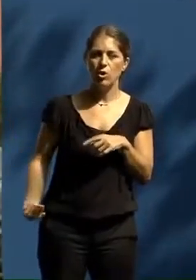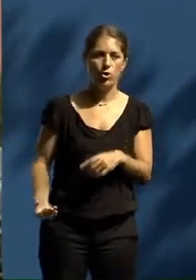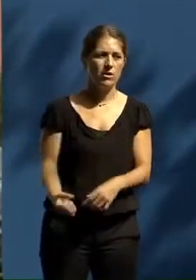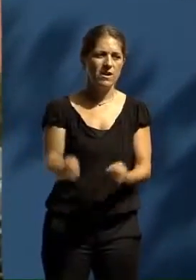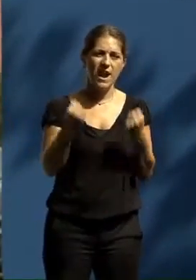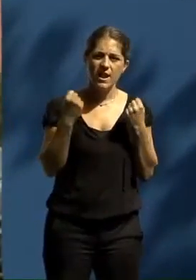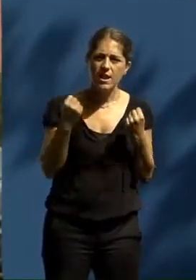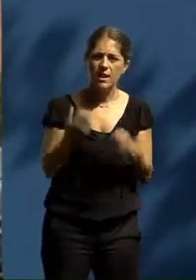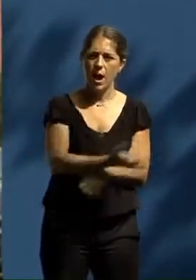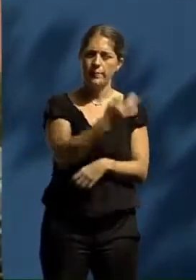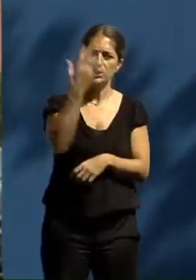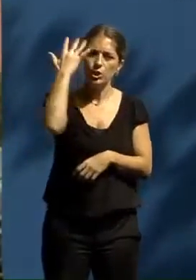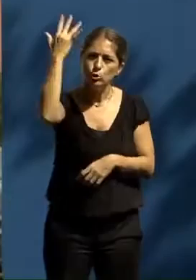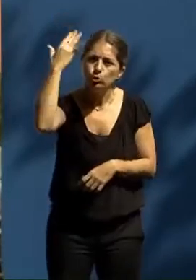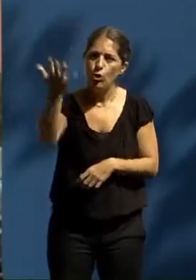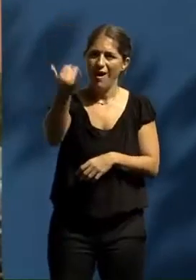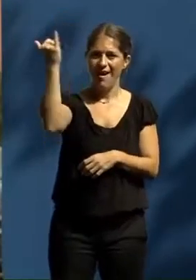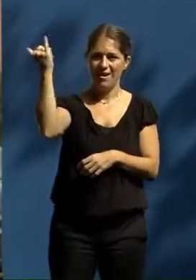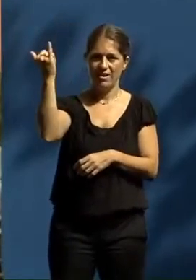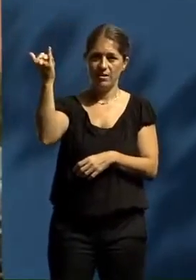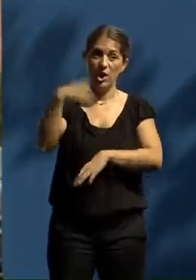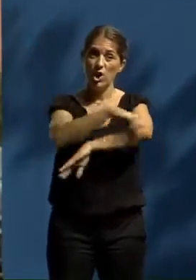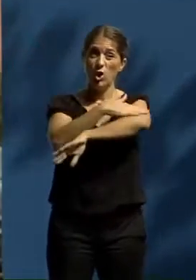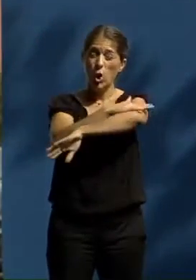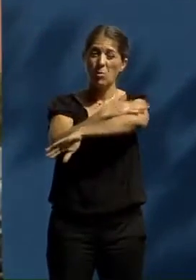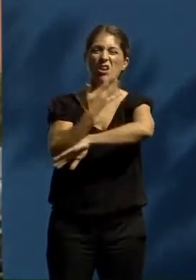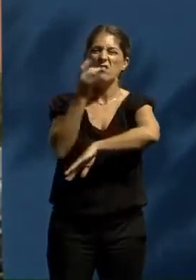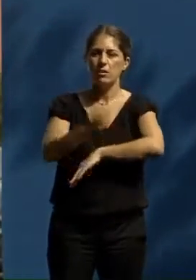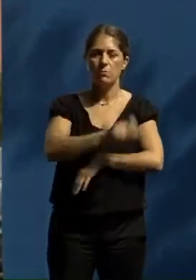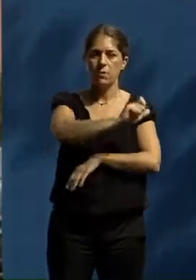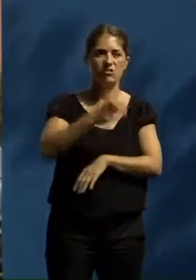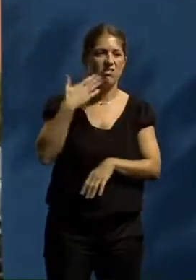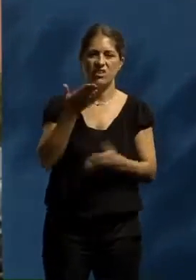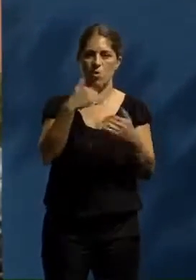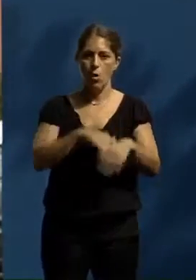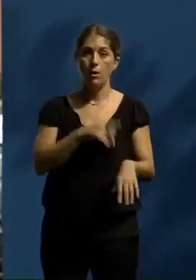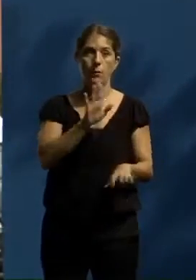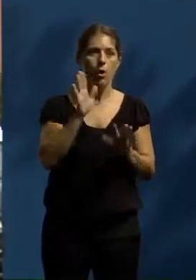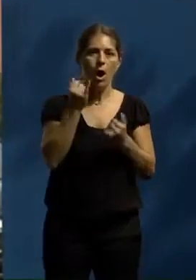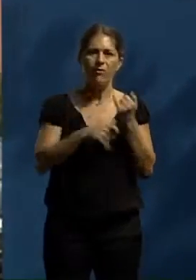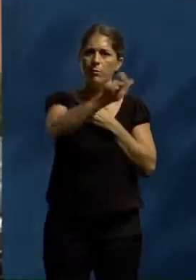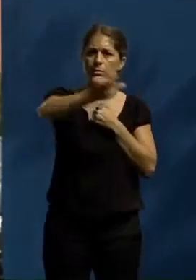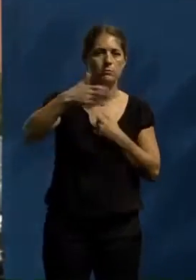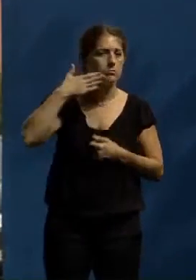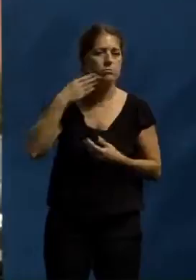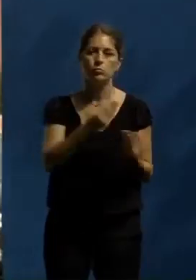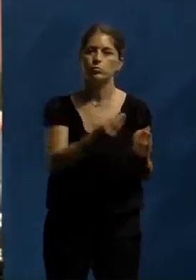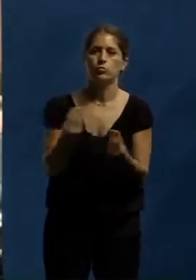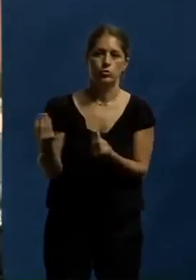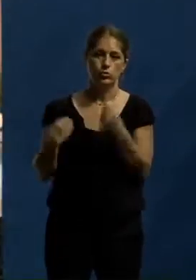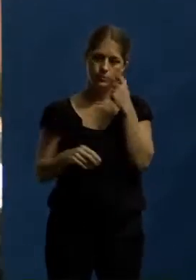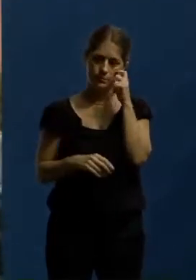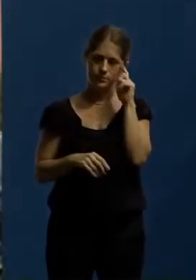temos un país con ilusión, temos un país gobernado por xente pouco decente a pesar de ter unha cidadanía moi digna e moi